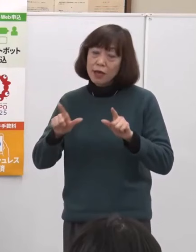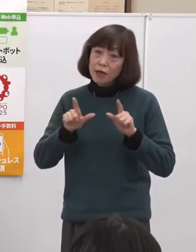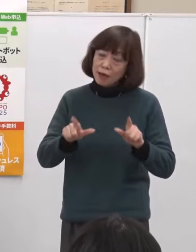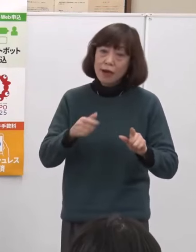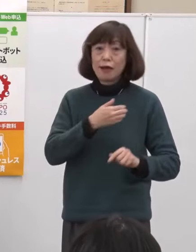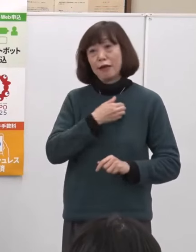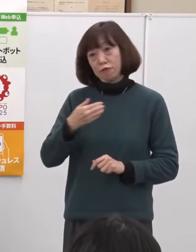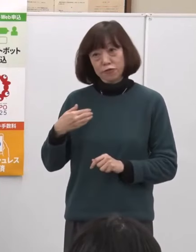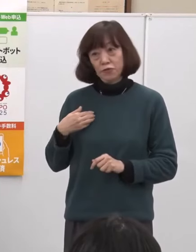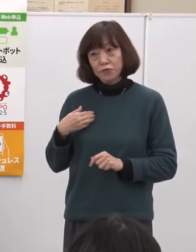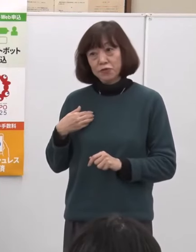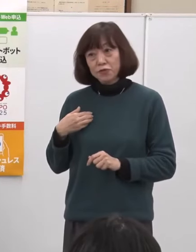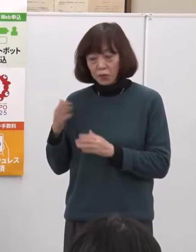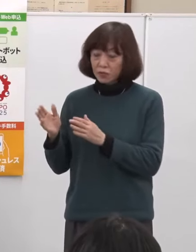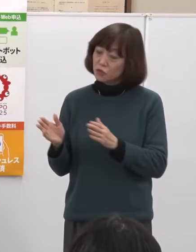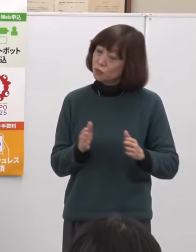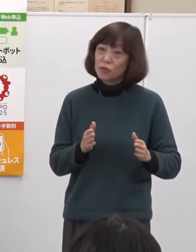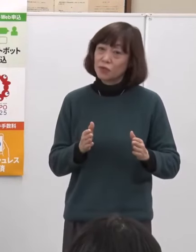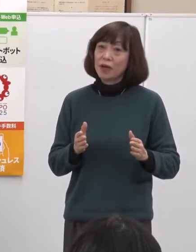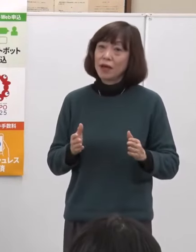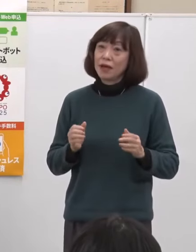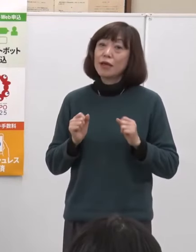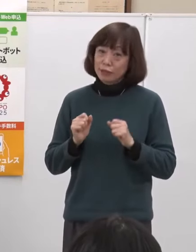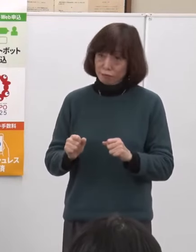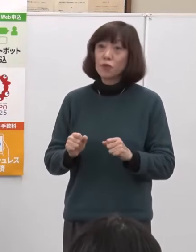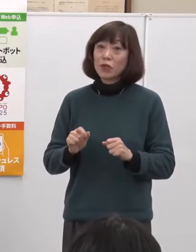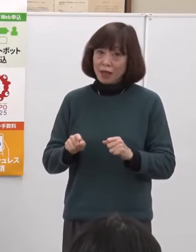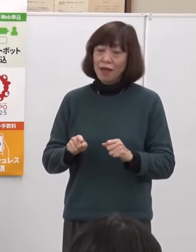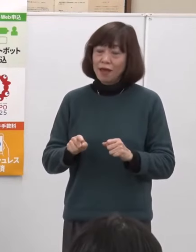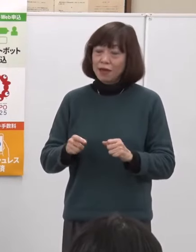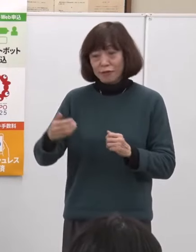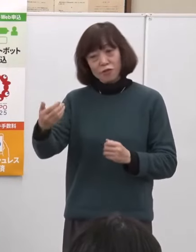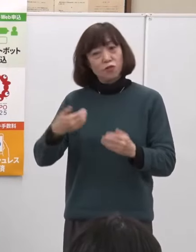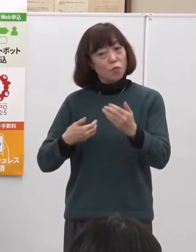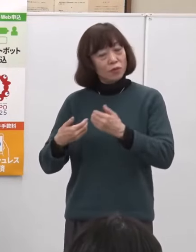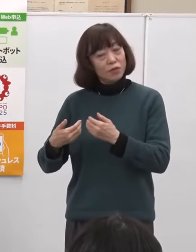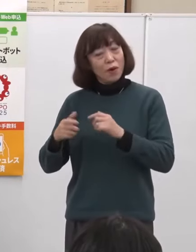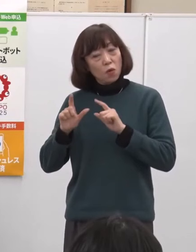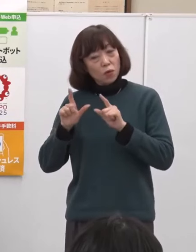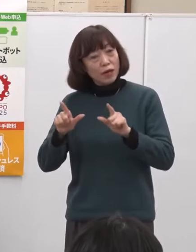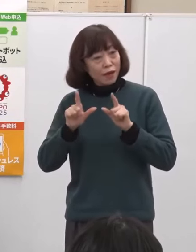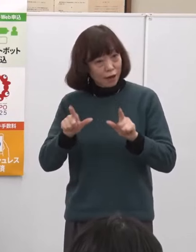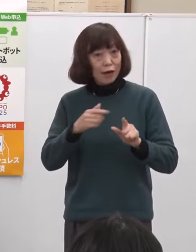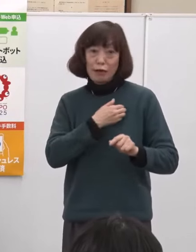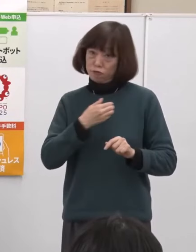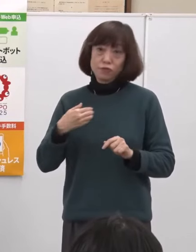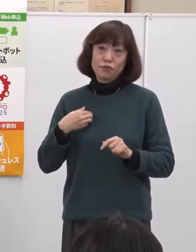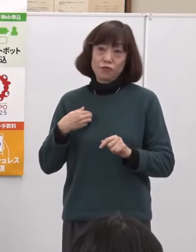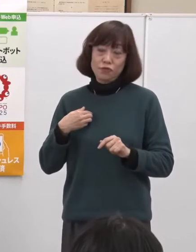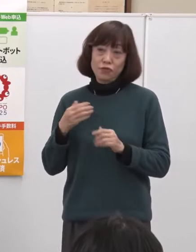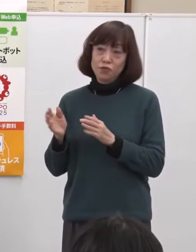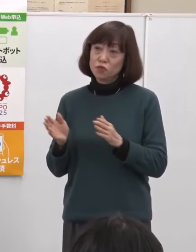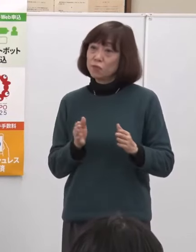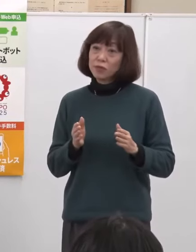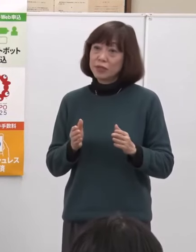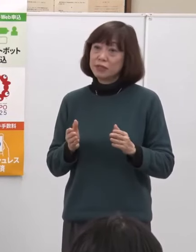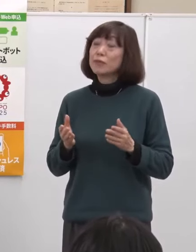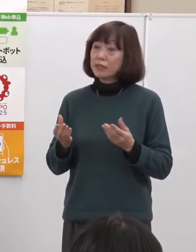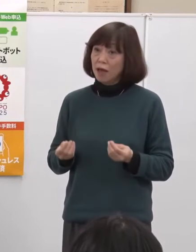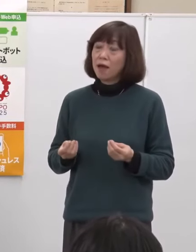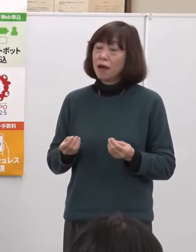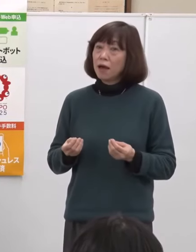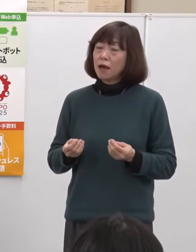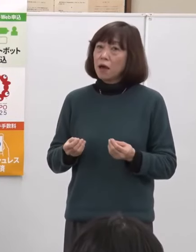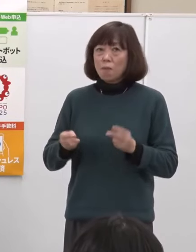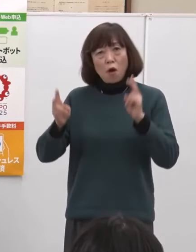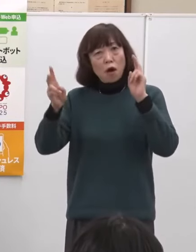ので、住民の皆さんにできるだけご質問にお答えできるようにしておりますし、事業者がいないと答